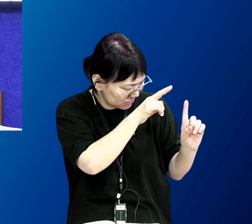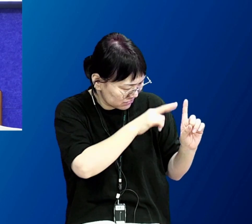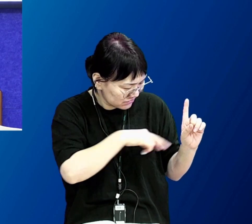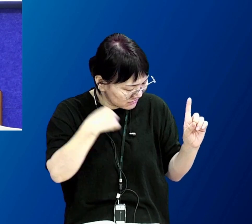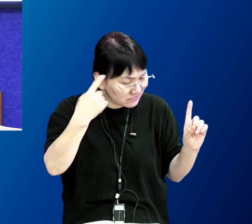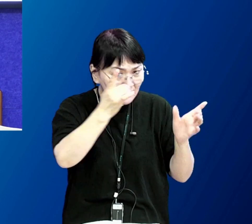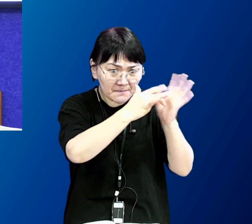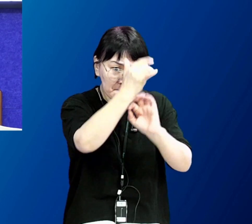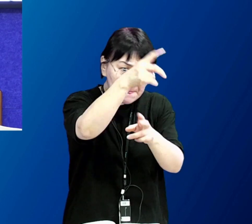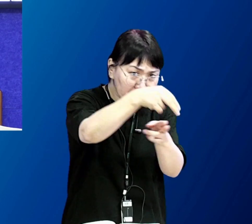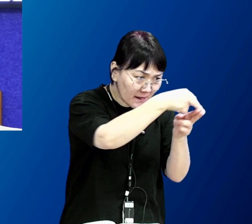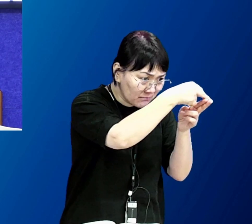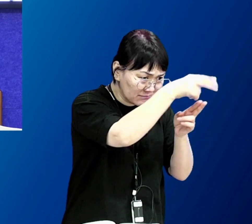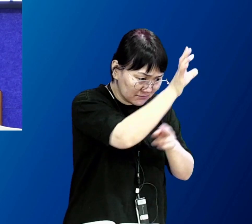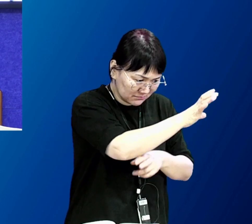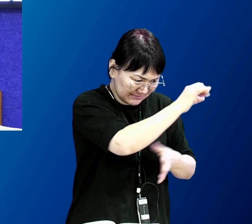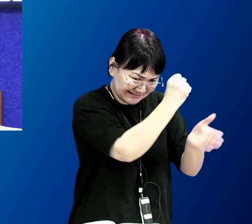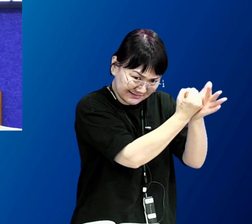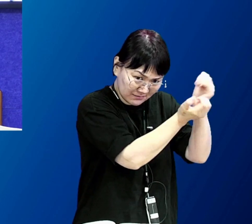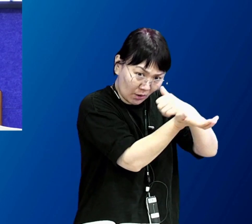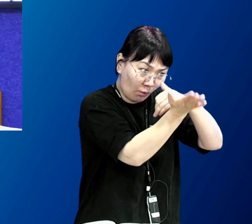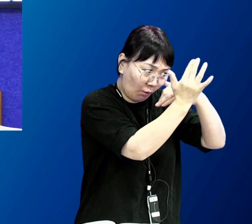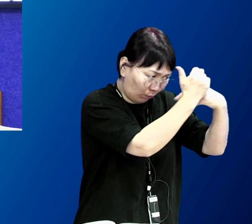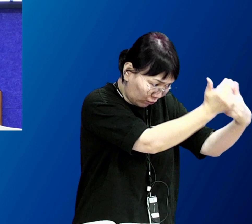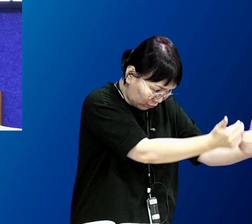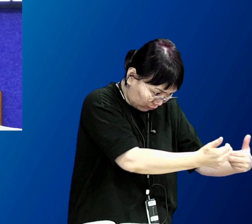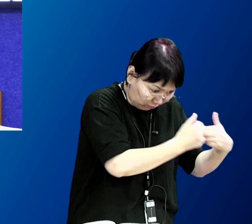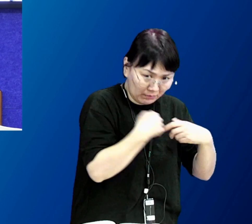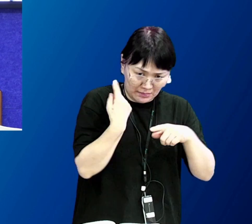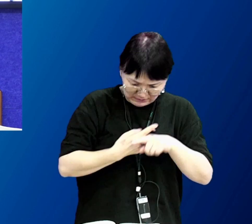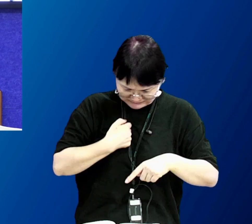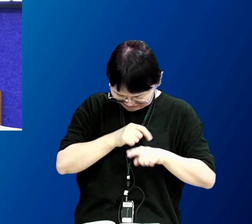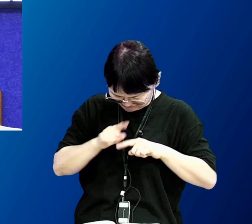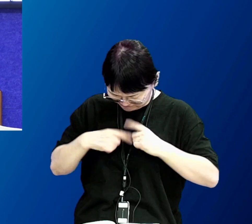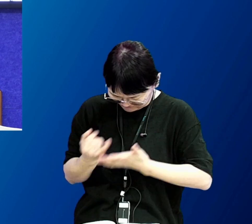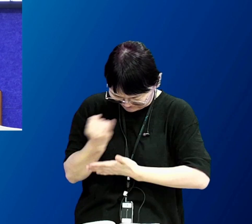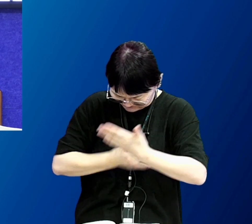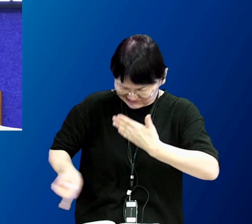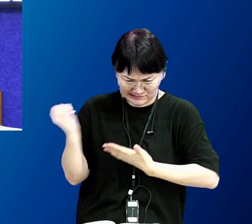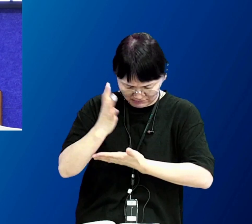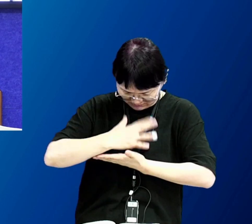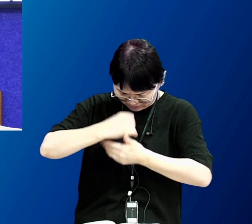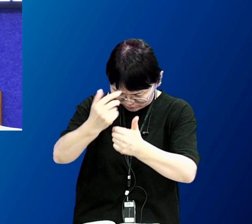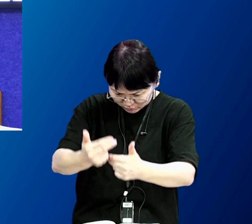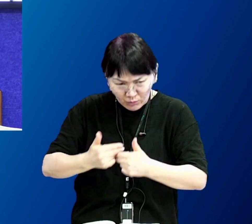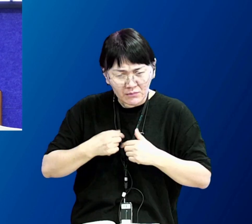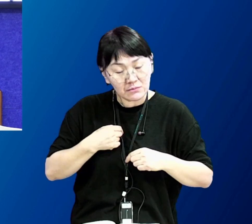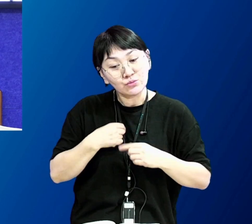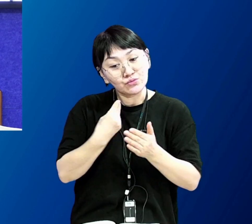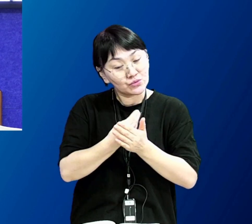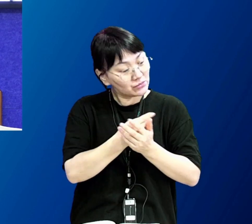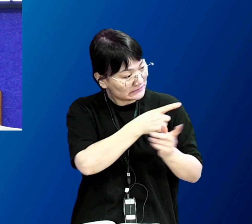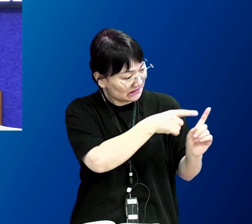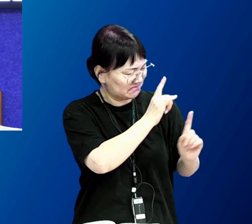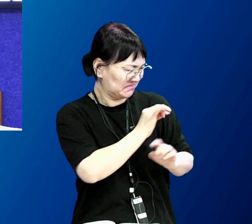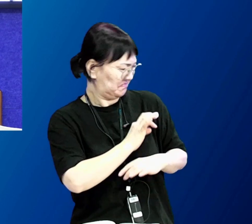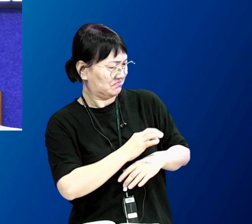өгснэг. Миний төлөө үхэж өгснэг. Бид ямар муу мухаа хүмүүс ажигаад аврагдсан бай гэдгээ бодвол яах вэ?